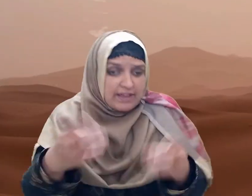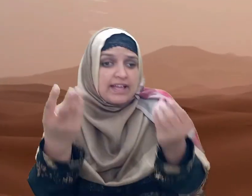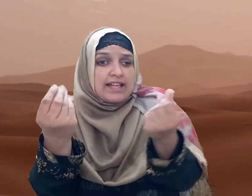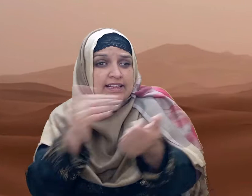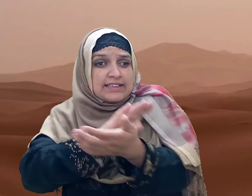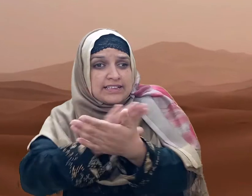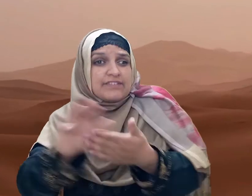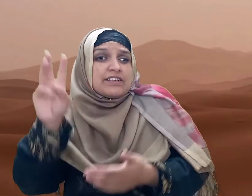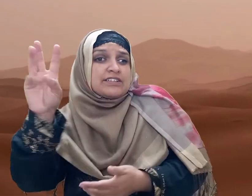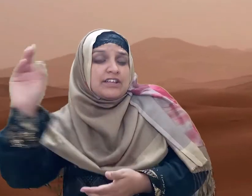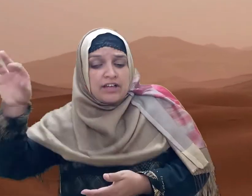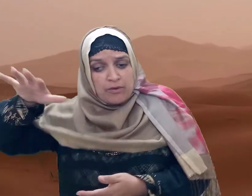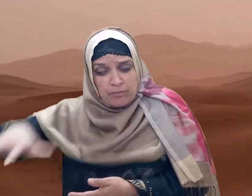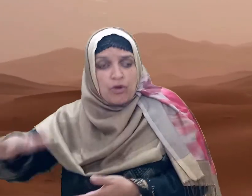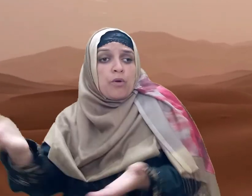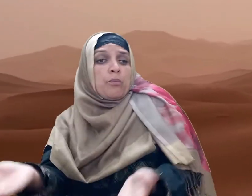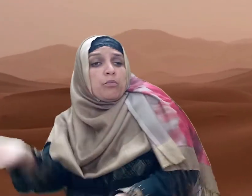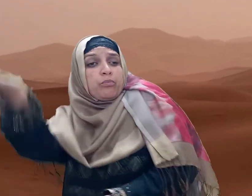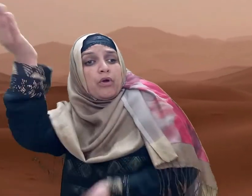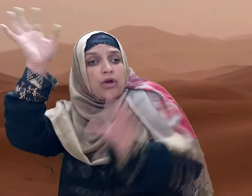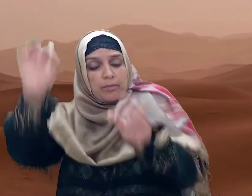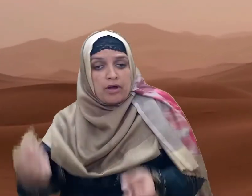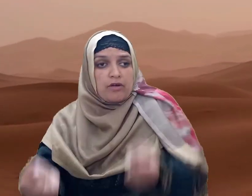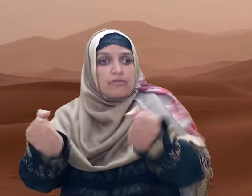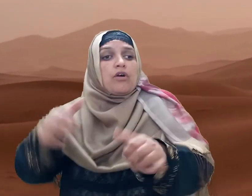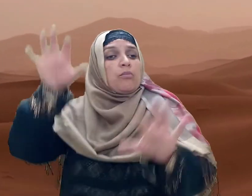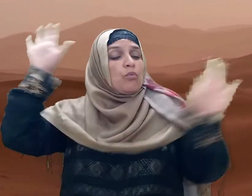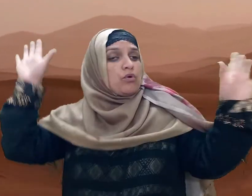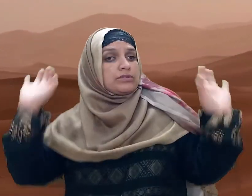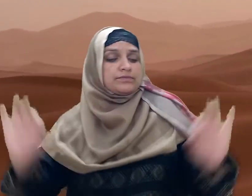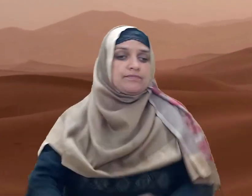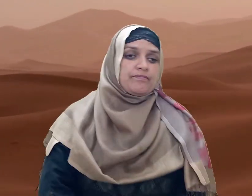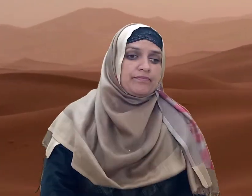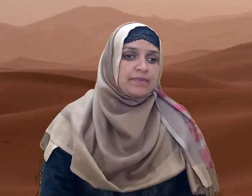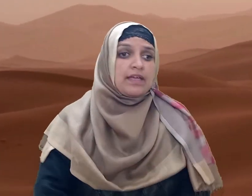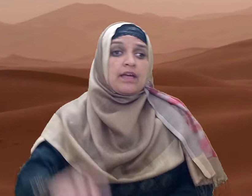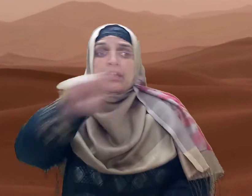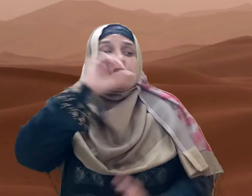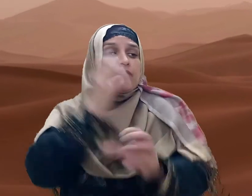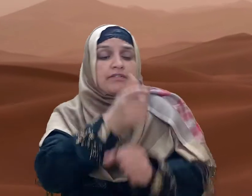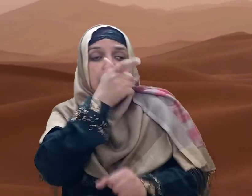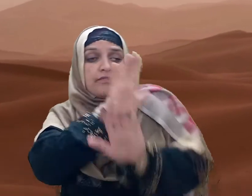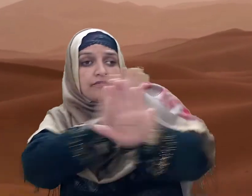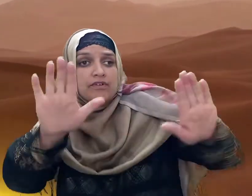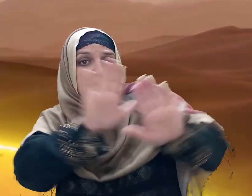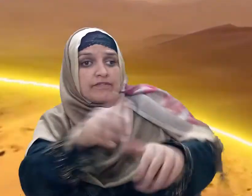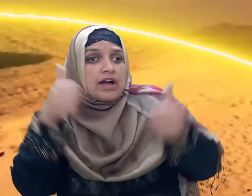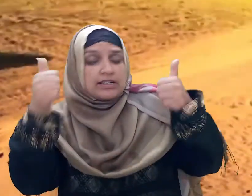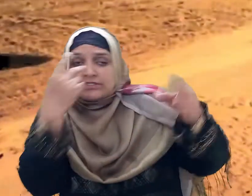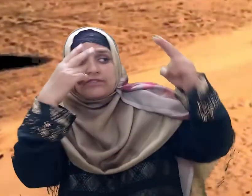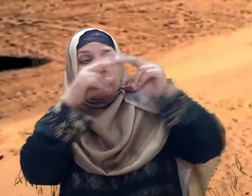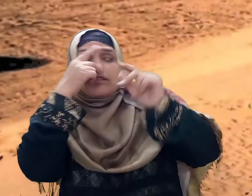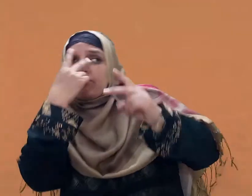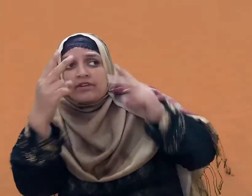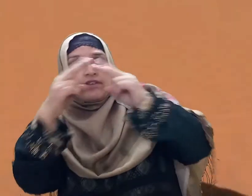پٹی 3,200 میل 5,150 کلومیٹر تک پھیلی ہوئی ہے۔ شمال اور جنوب میں اس کی کوئی بھی واضح سرحدی